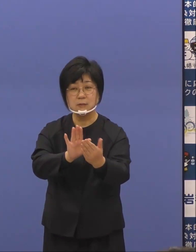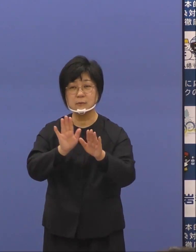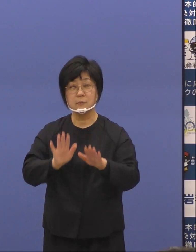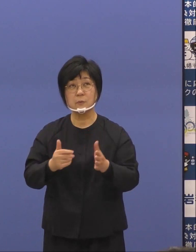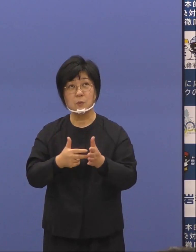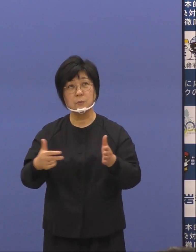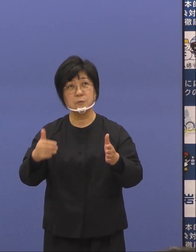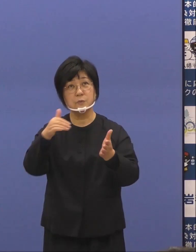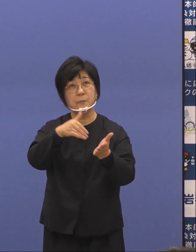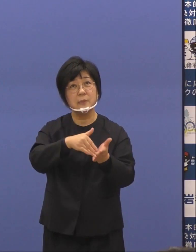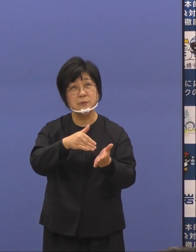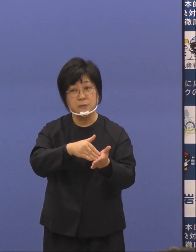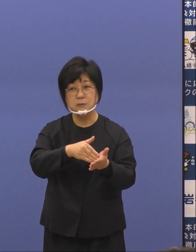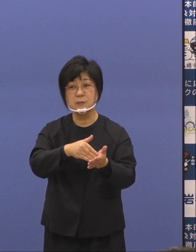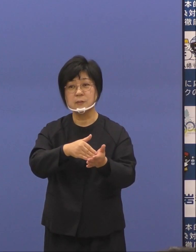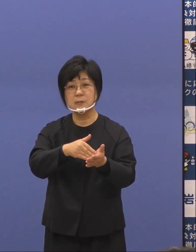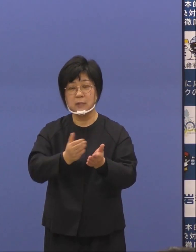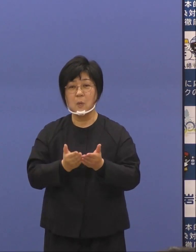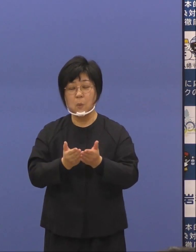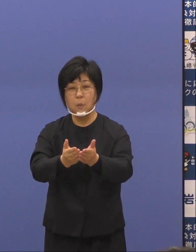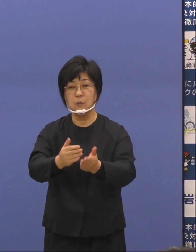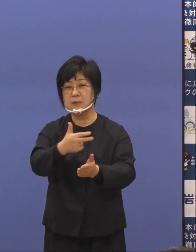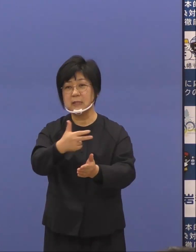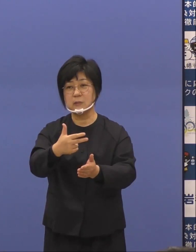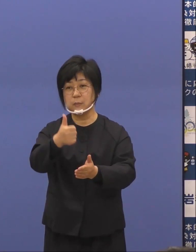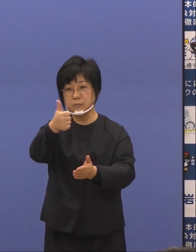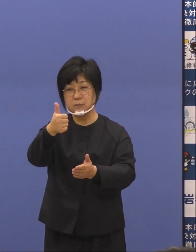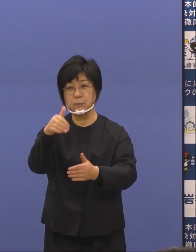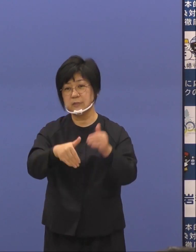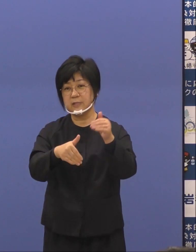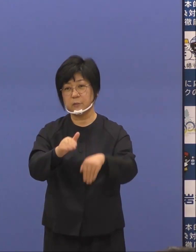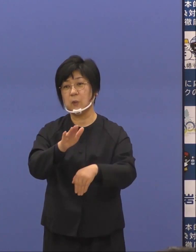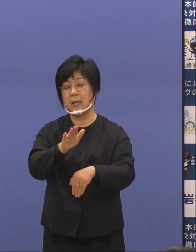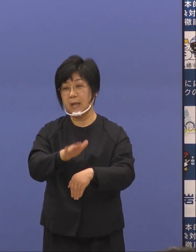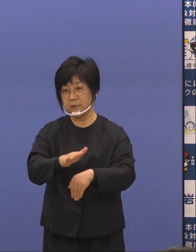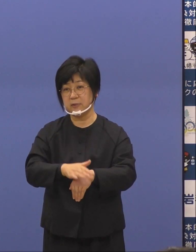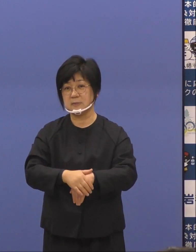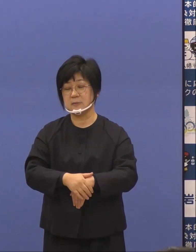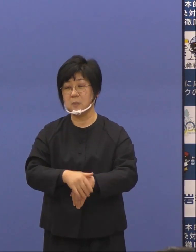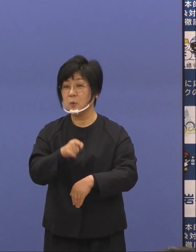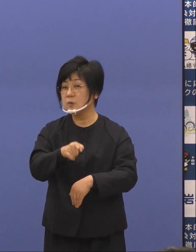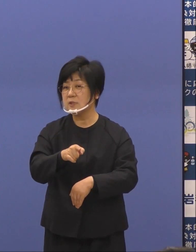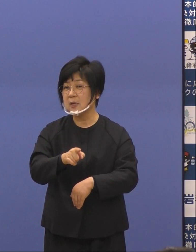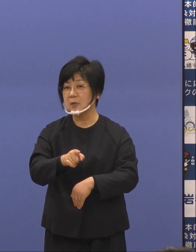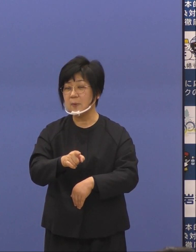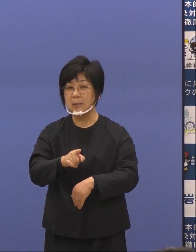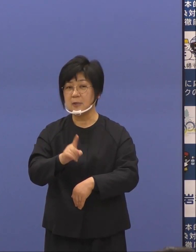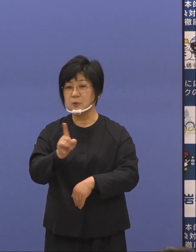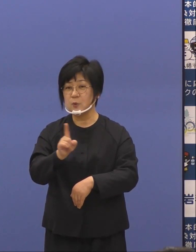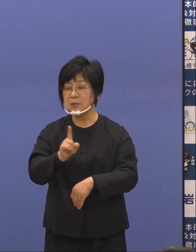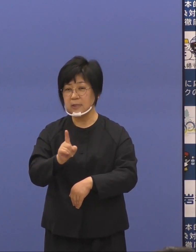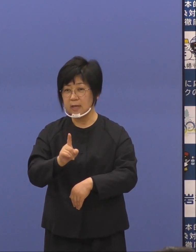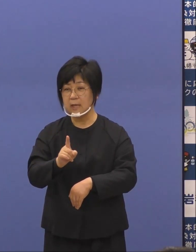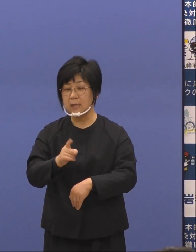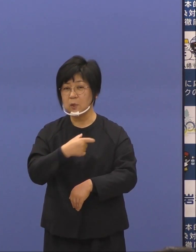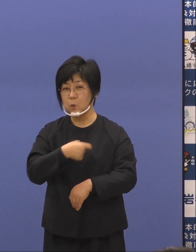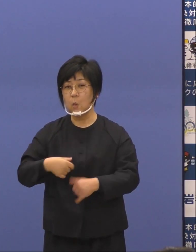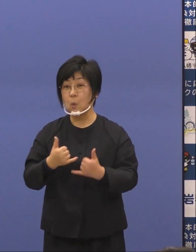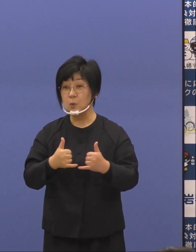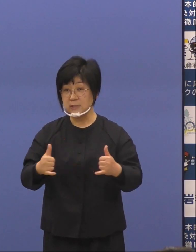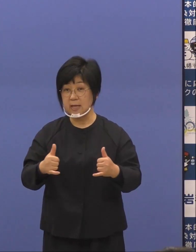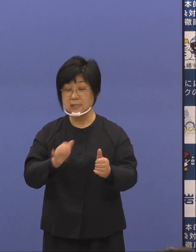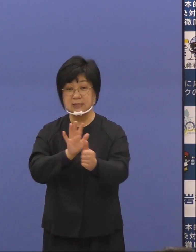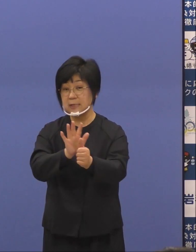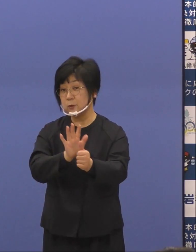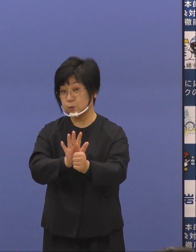に次は大船渡市長選が告示を迎えますけれども、こちらの大船渡市長選についてはこうどなたかの候補者を支